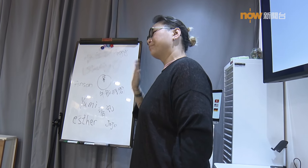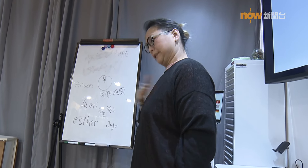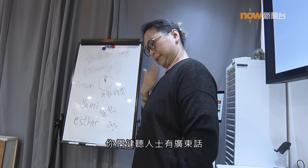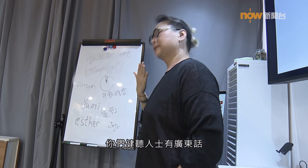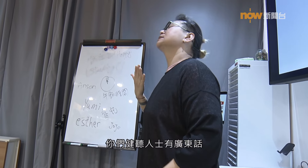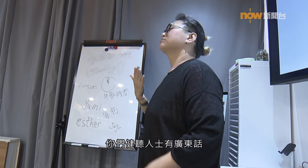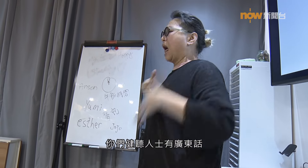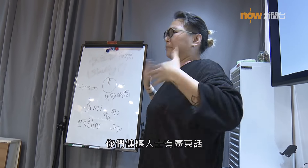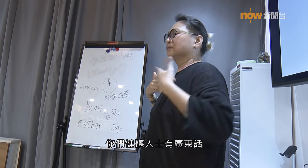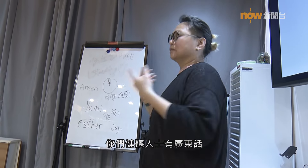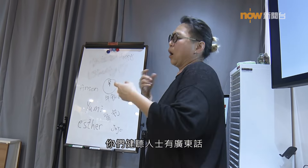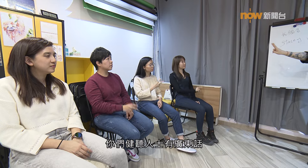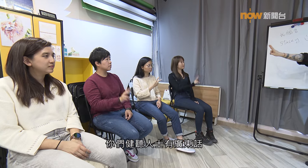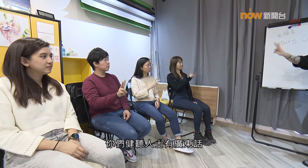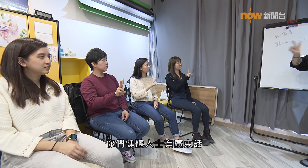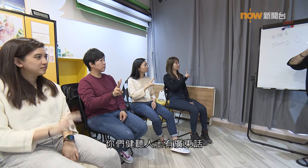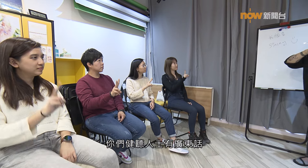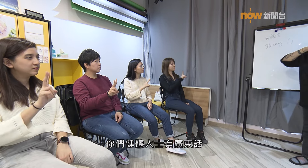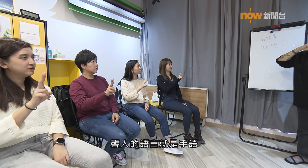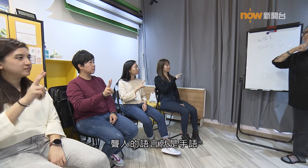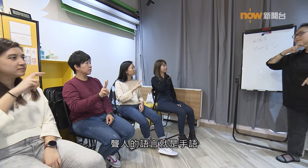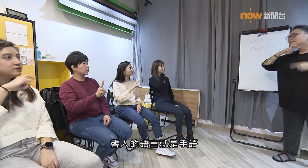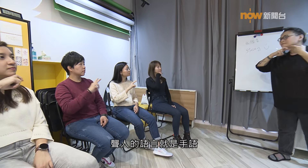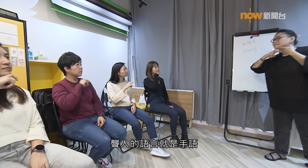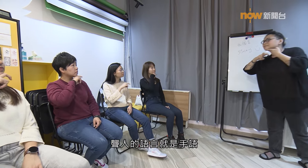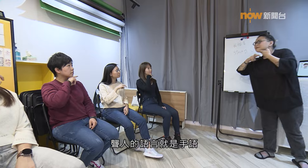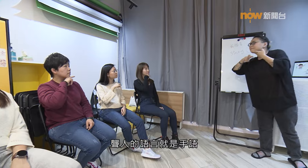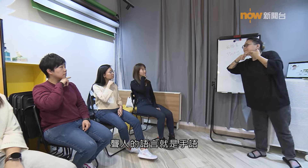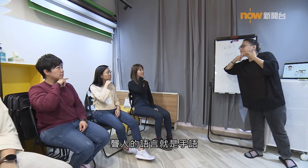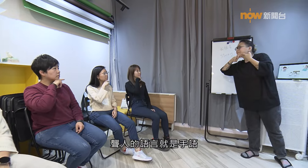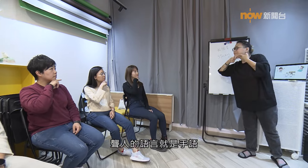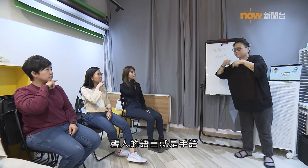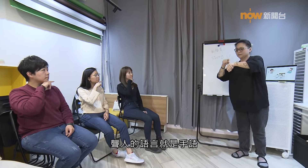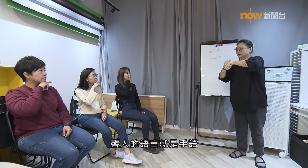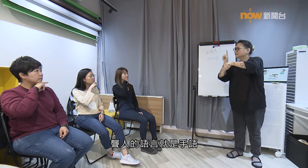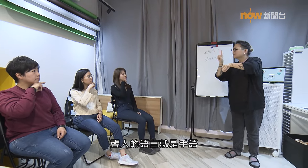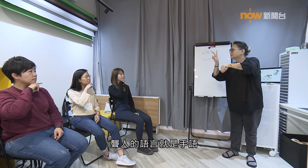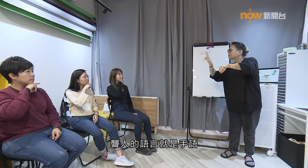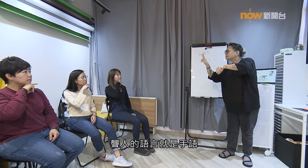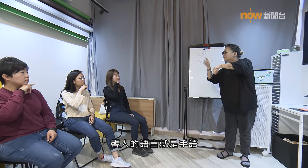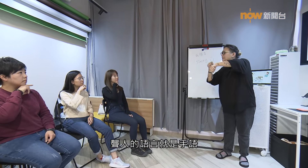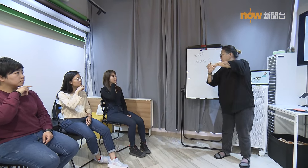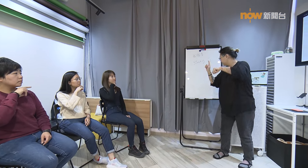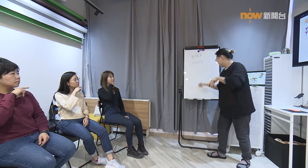你们健听人有广东话，那我聋人我们的语言就是手语咯。